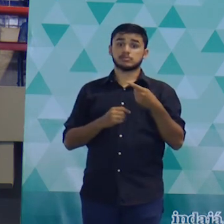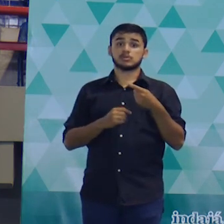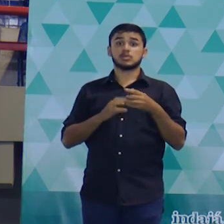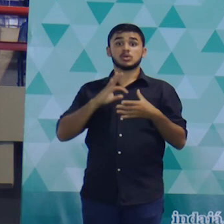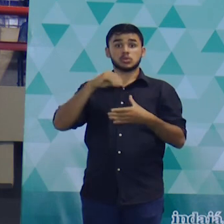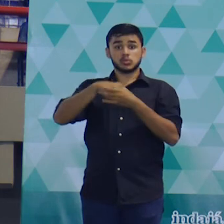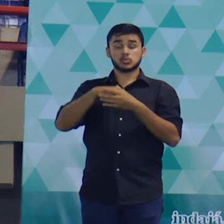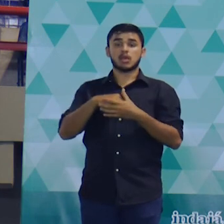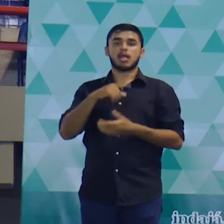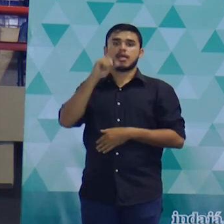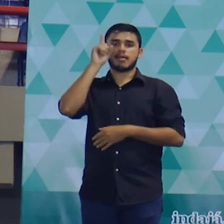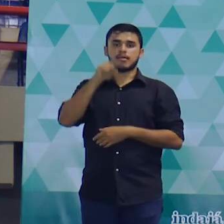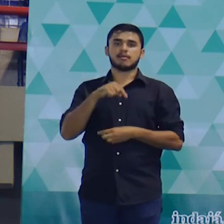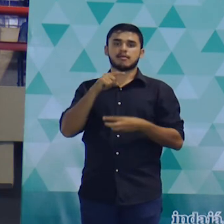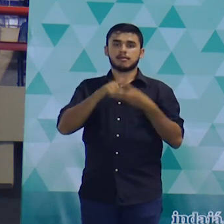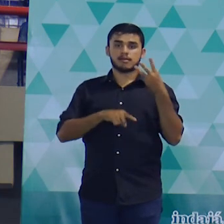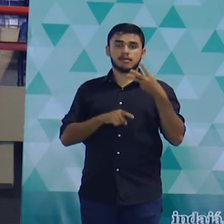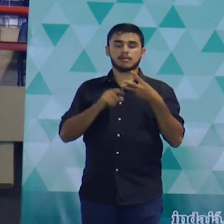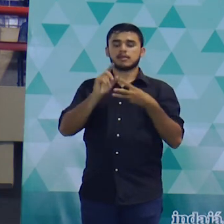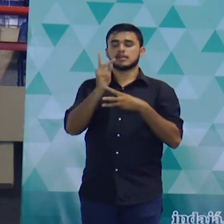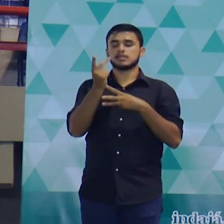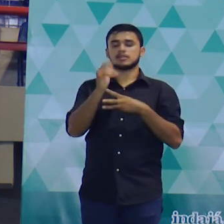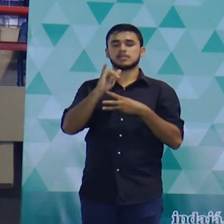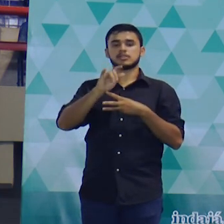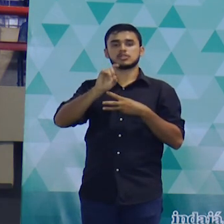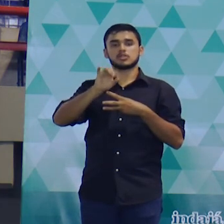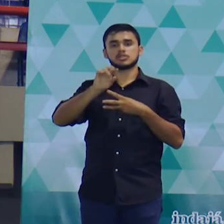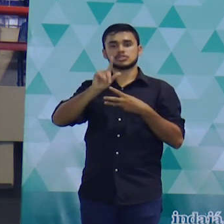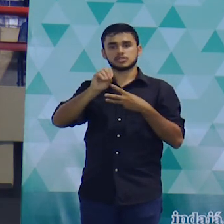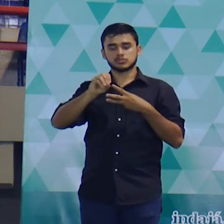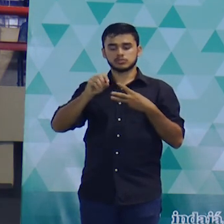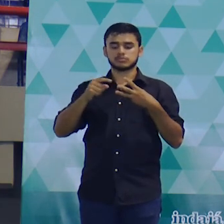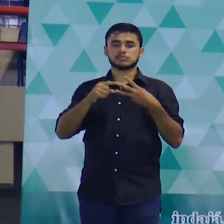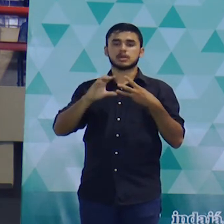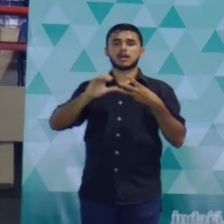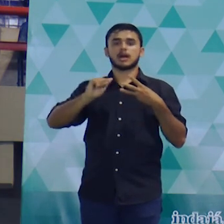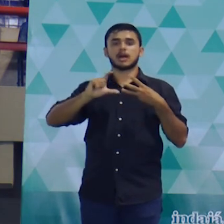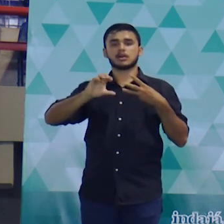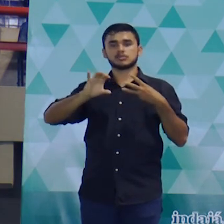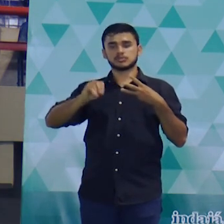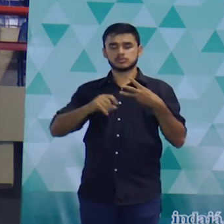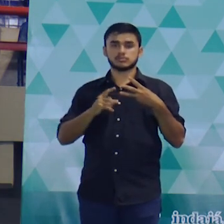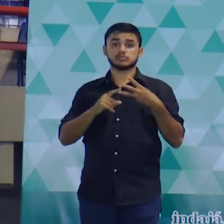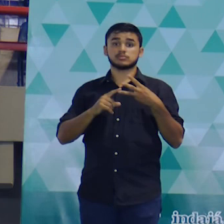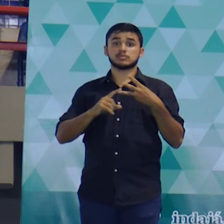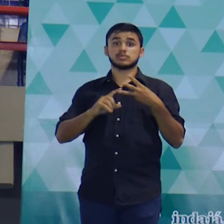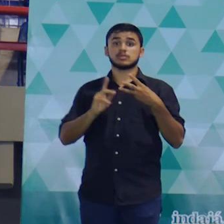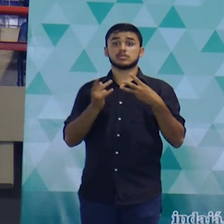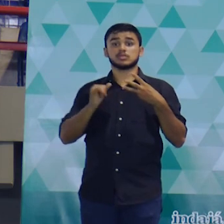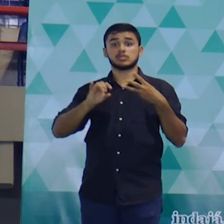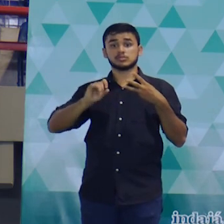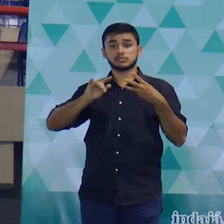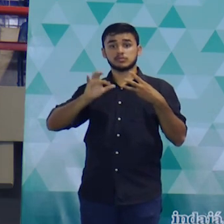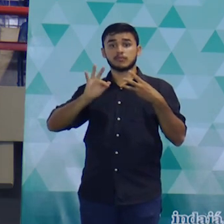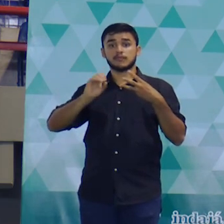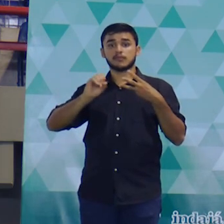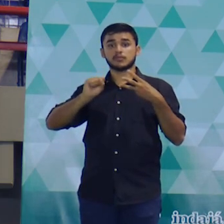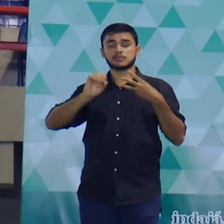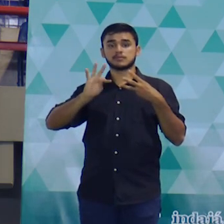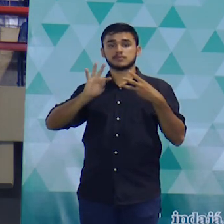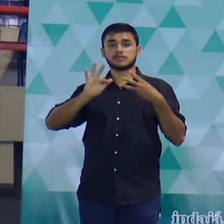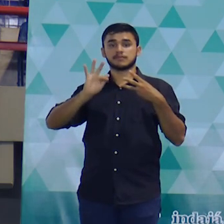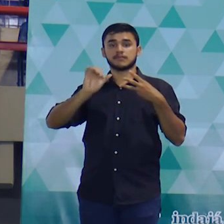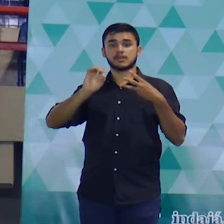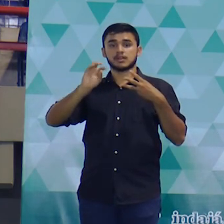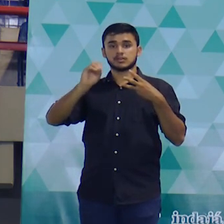íon cálcio e o íon hidrogênio fosfato. Esses são os 3 envolvidos. Preciso estabelecer a relação entre eles. A relação é